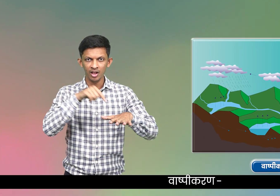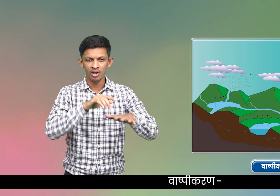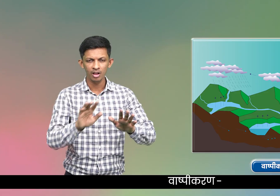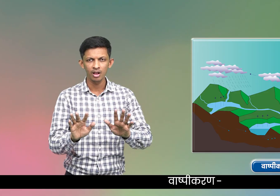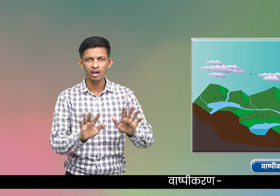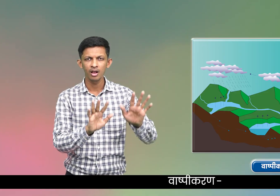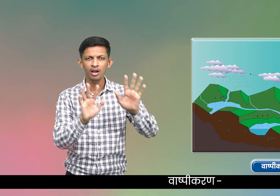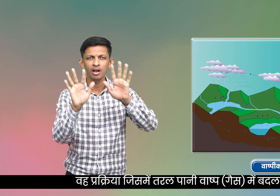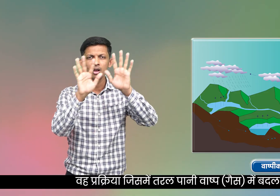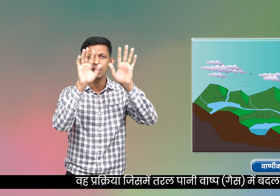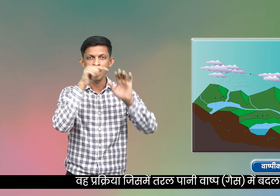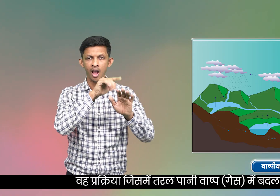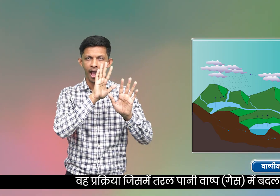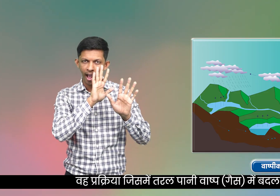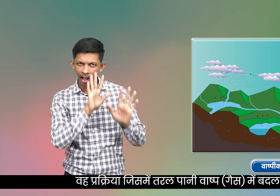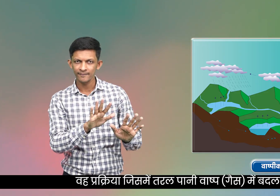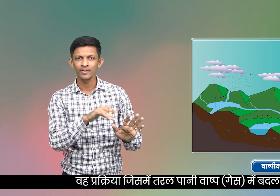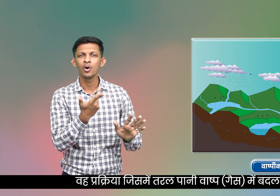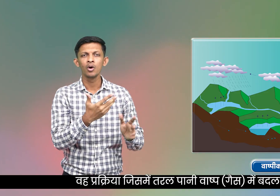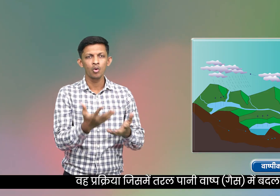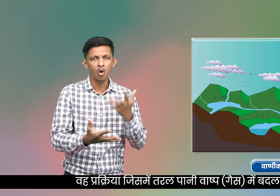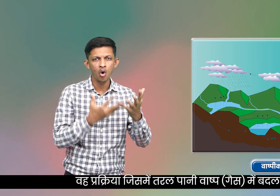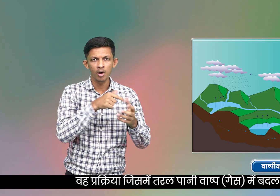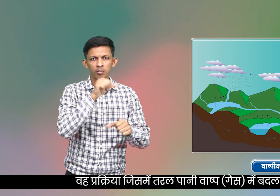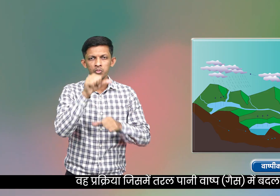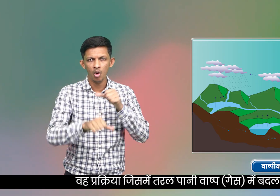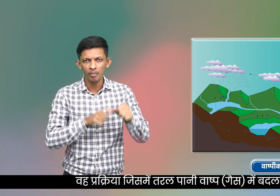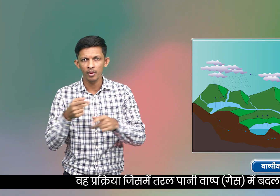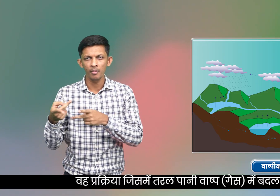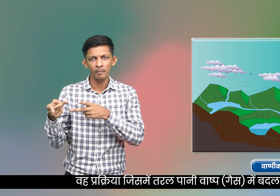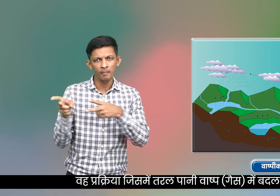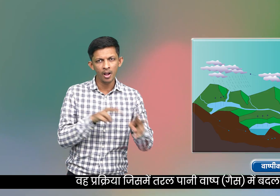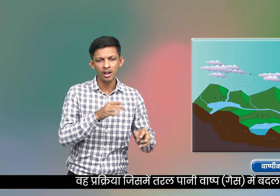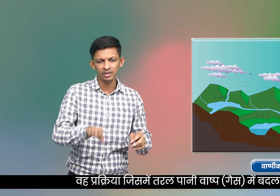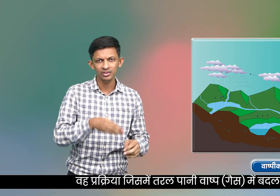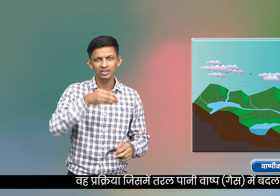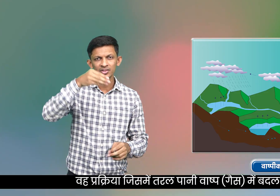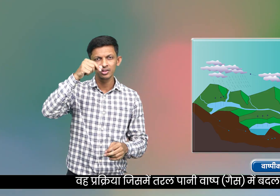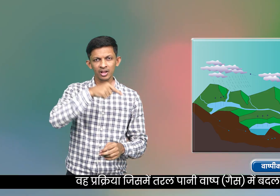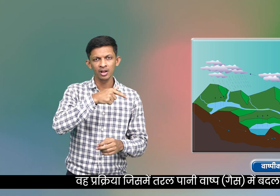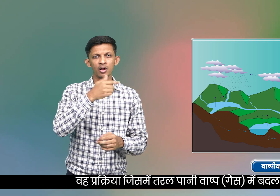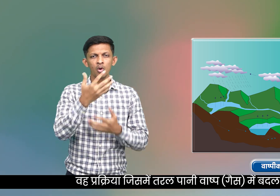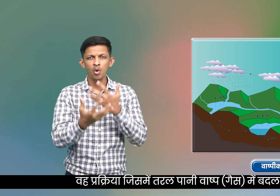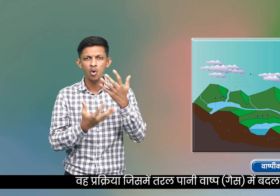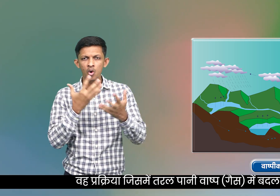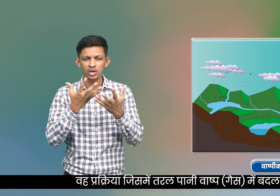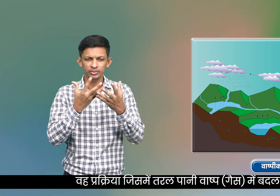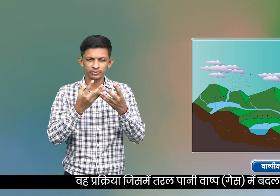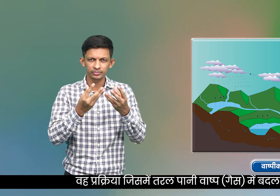वाष्पीकरण, वह प्रक्रिया जिसमें तरल पानी वाष्प में बदल जाता है।